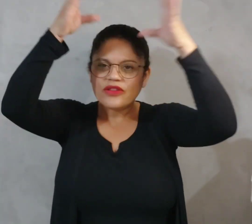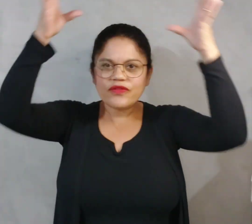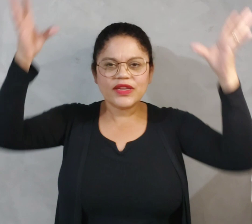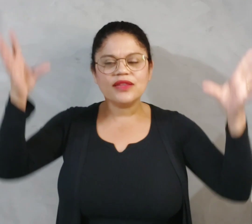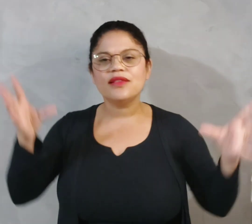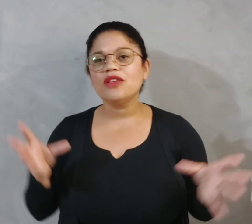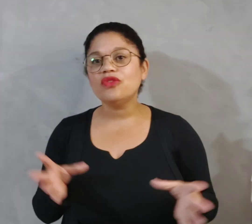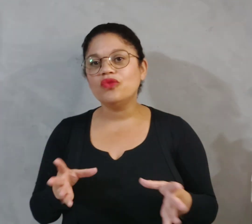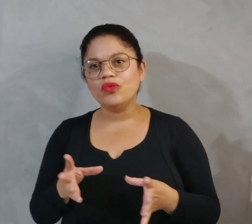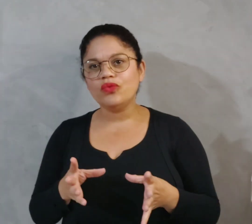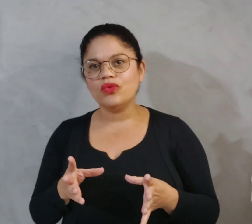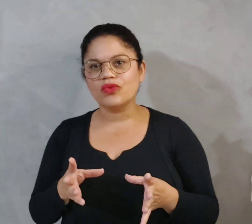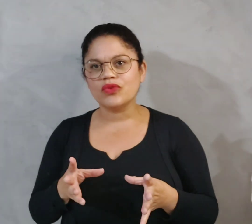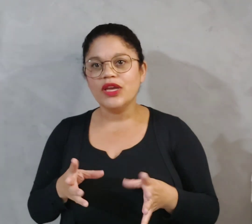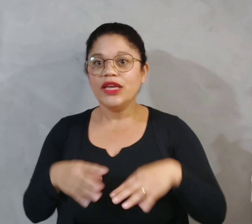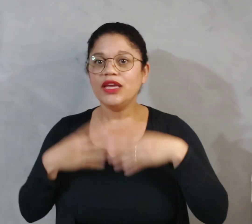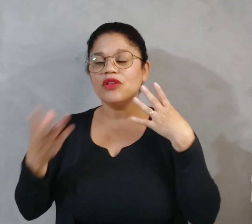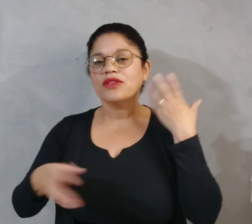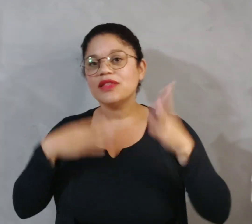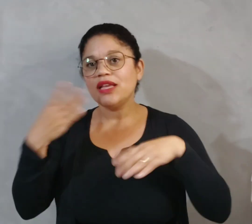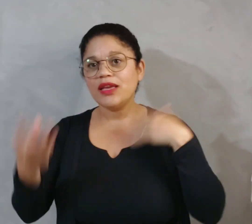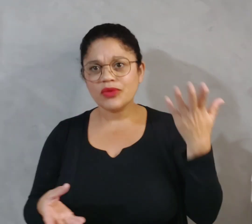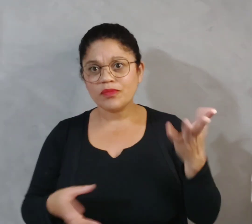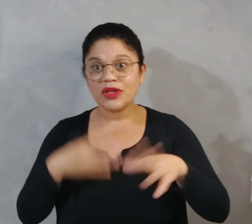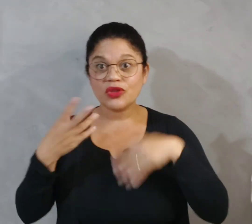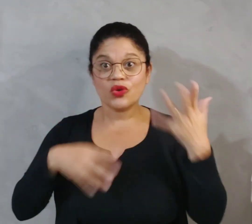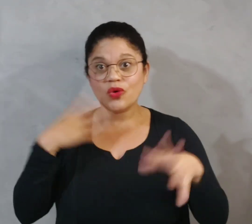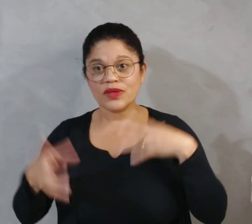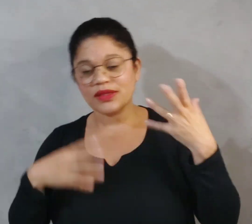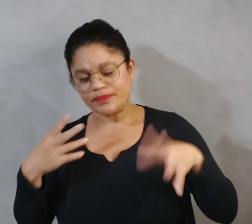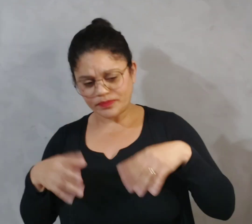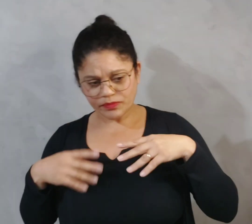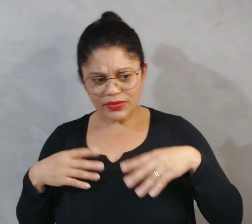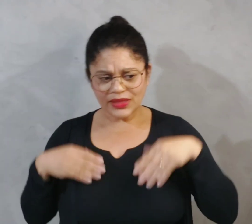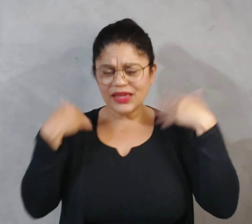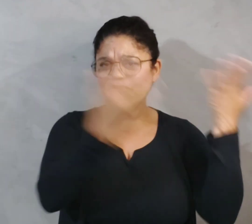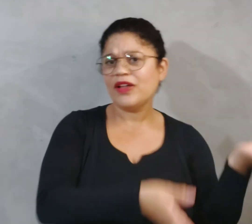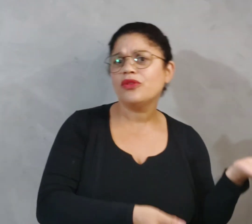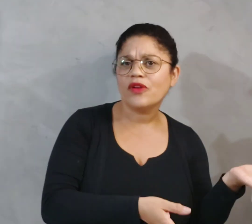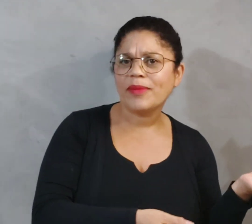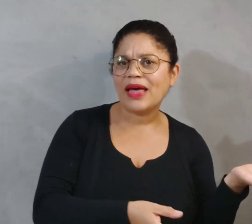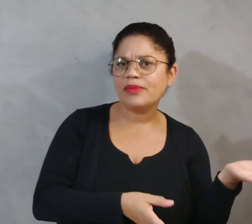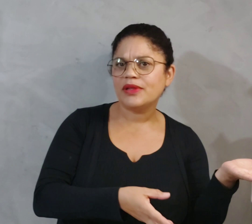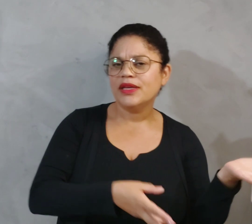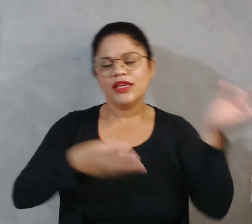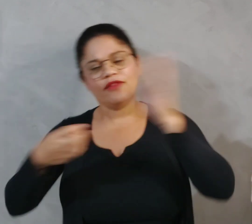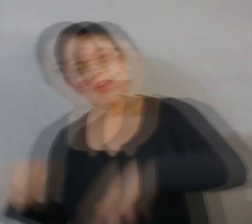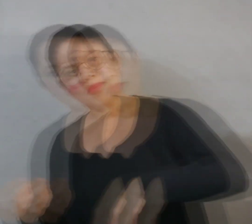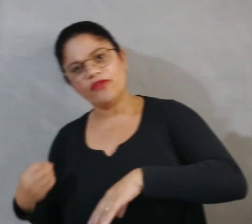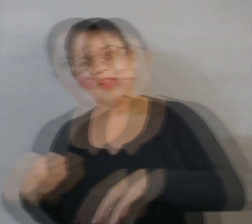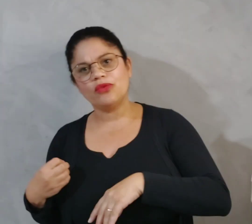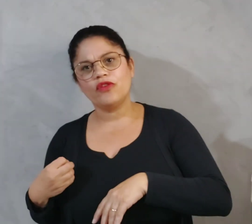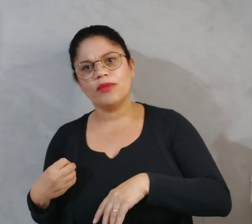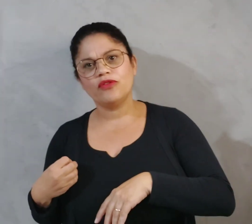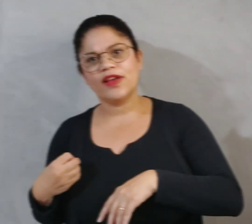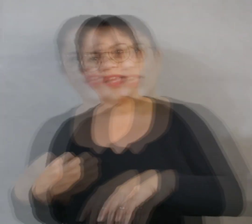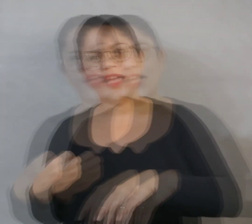diferentes assuntos. E nós temos pessoas que falam de forma rápida, que falam de forma devagar,